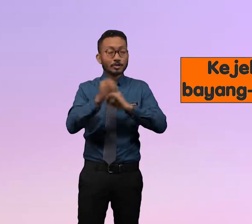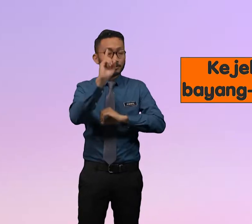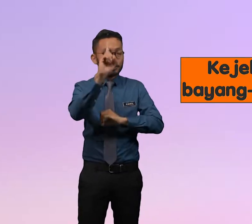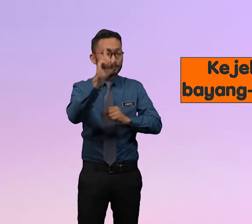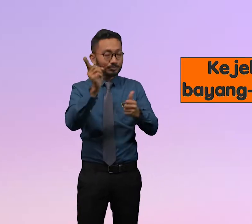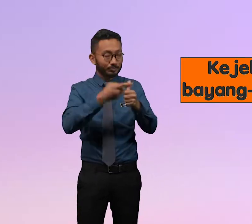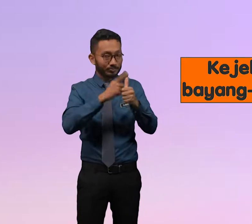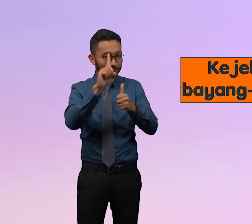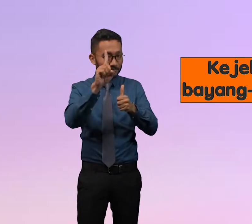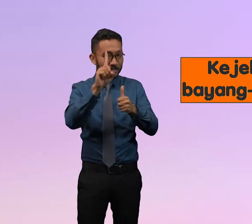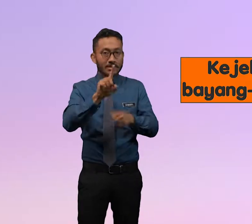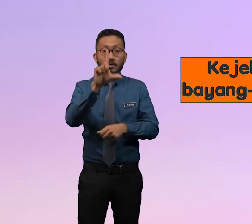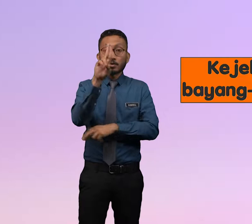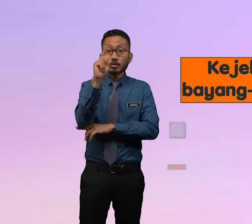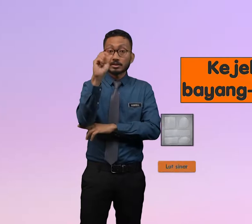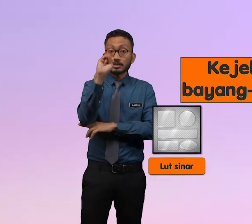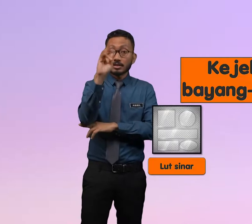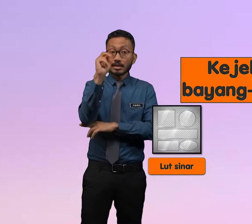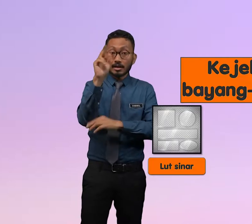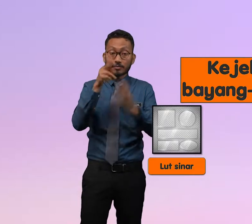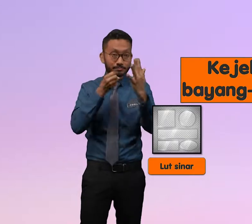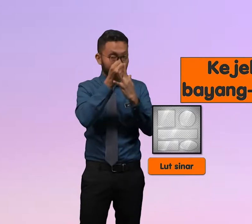satu, rod sinar.